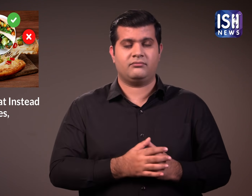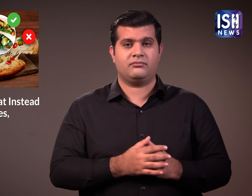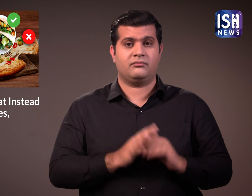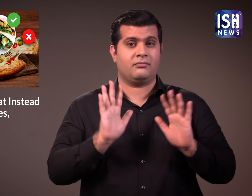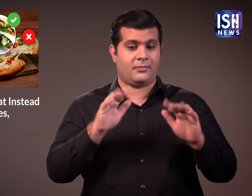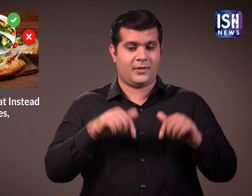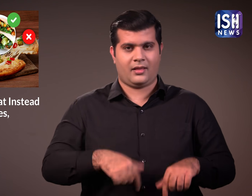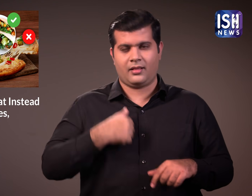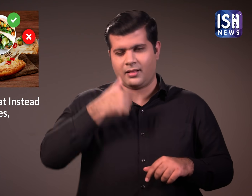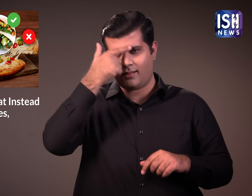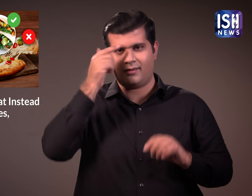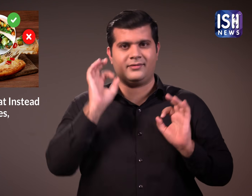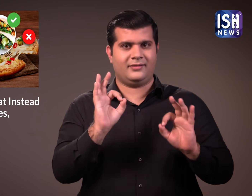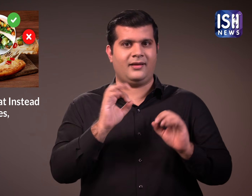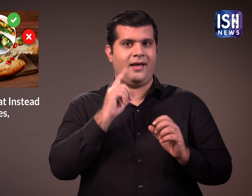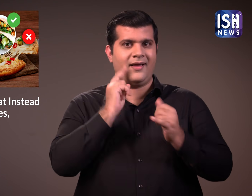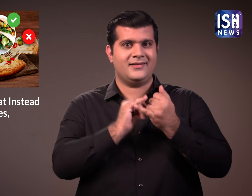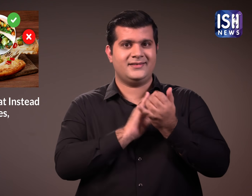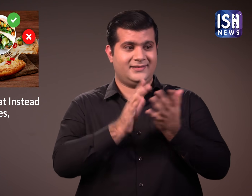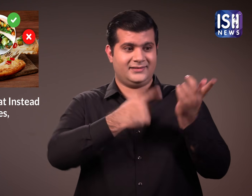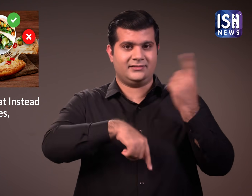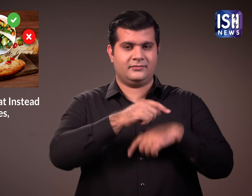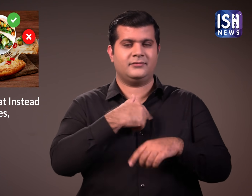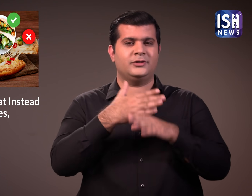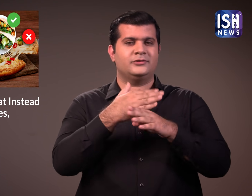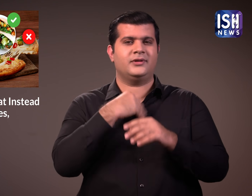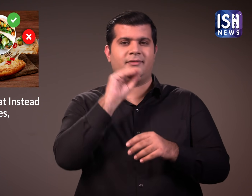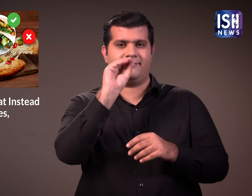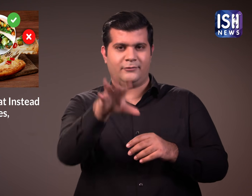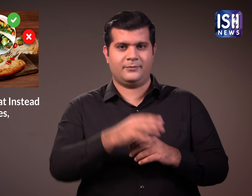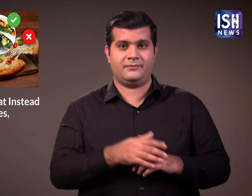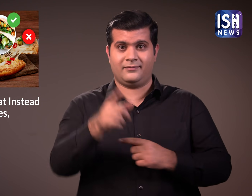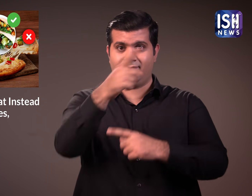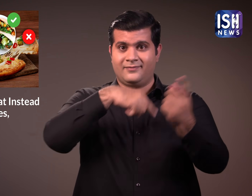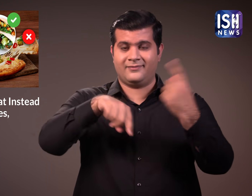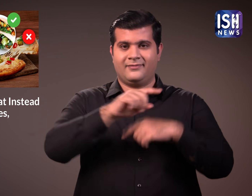स्वभाग्य से ISH News अब इन जंक फूड के कुछ स्वादिश्ट स्वस्त विखल्प साजा